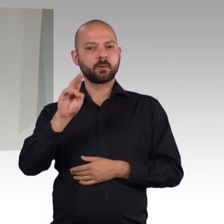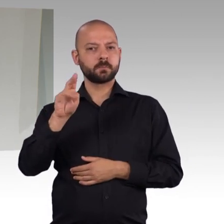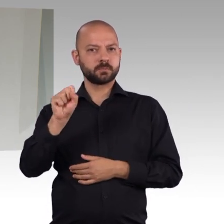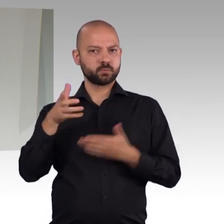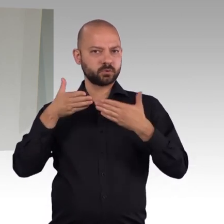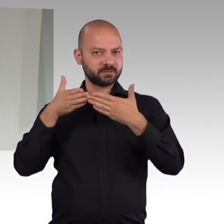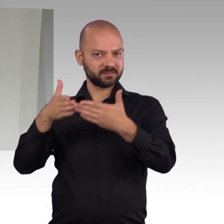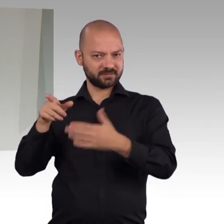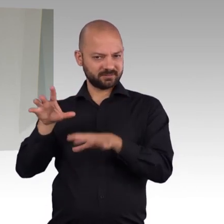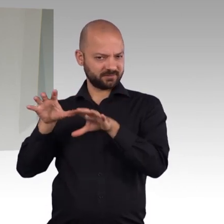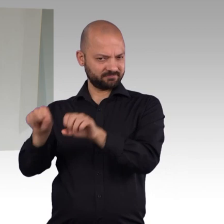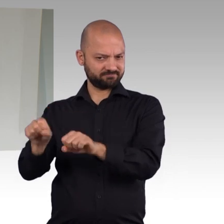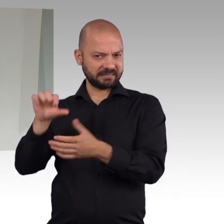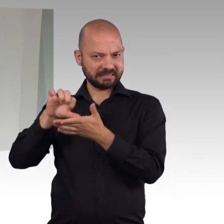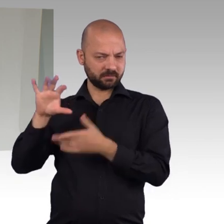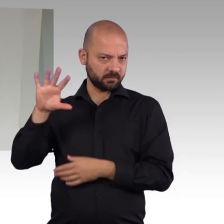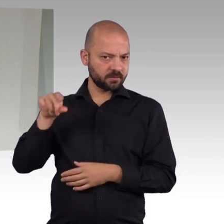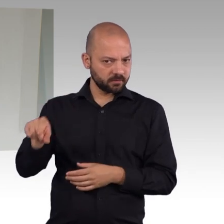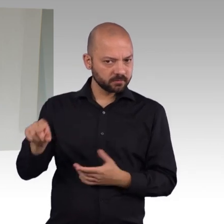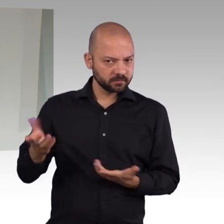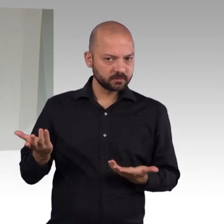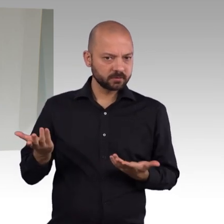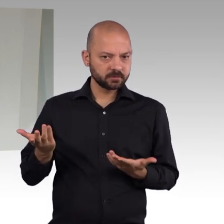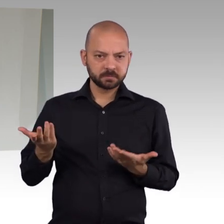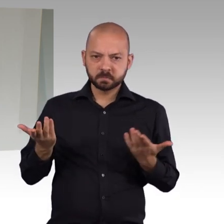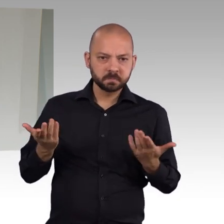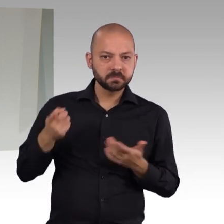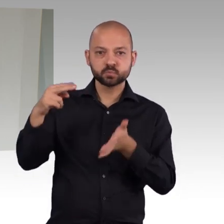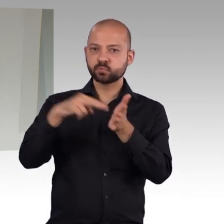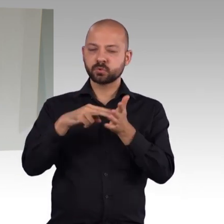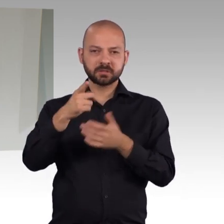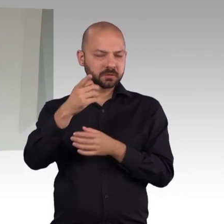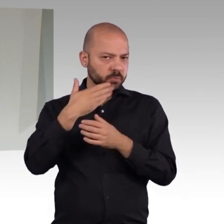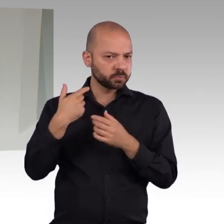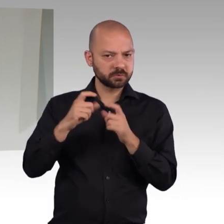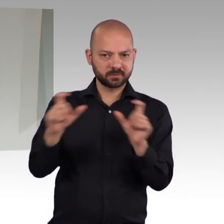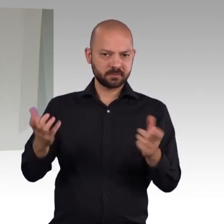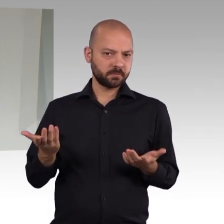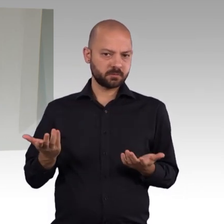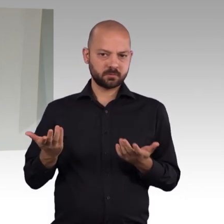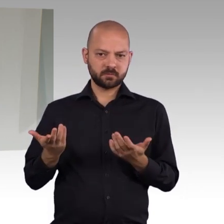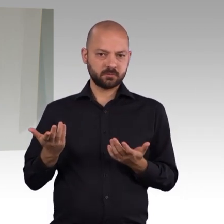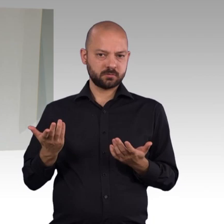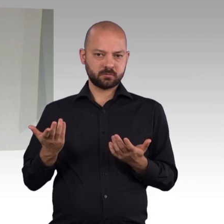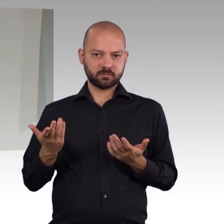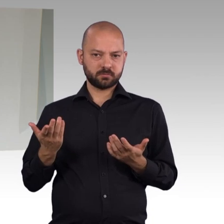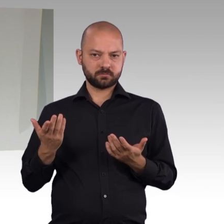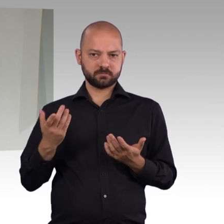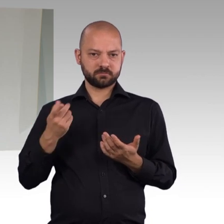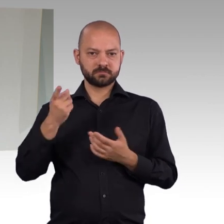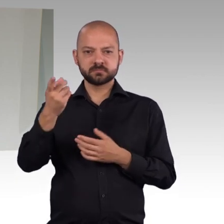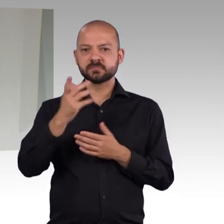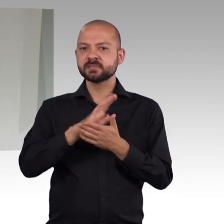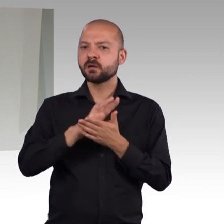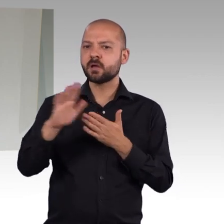Wähler, die Soldaten und das Parlament haben Glaubwürdigkeit verdient und keine Selbstprofilierung mit